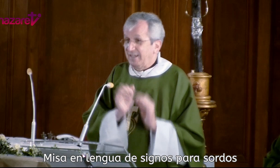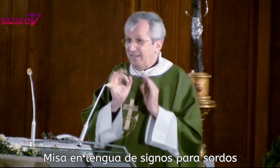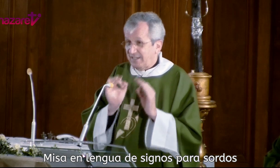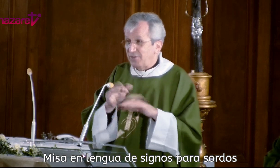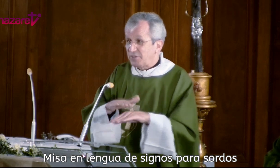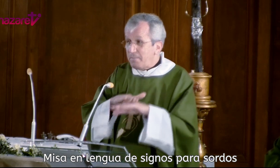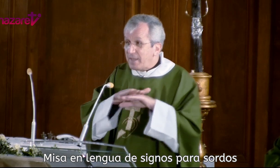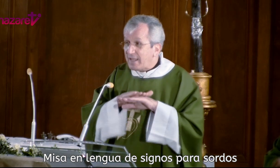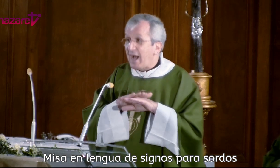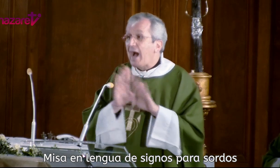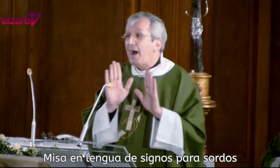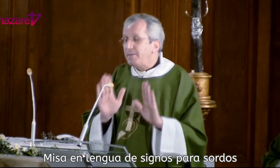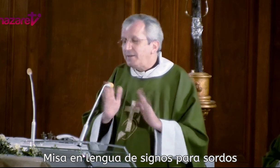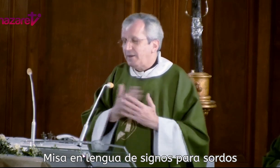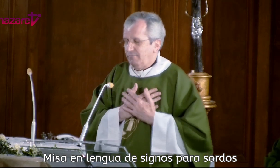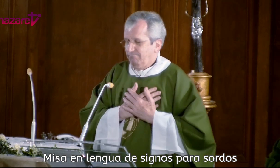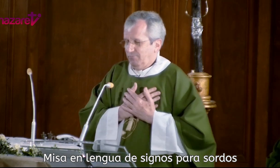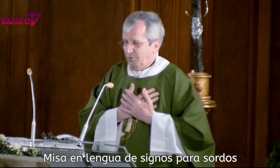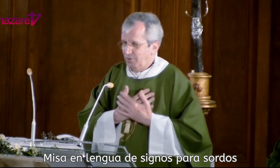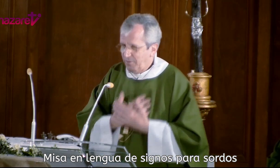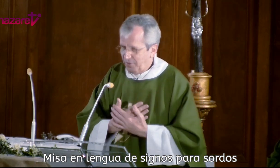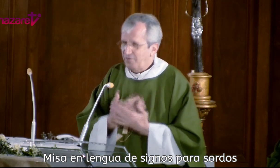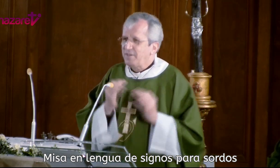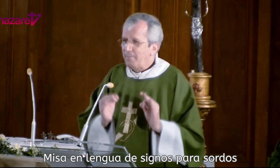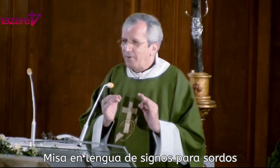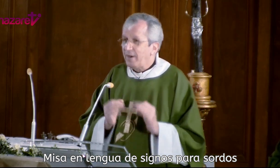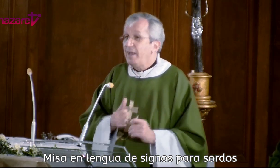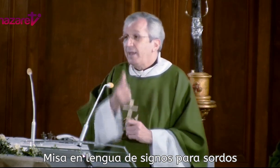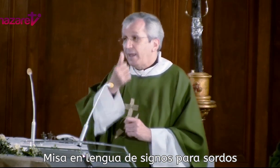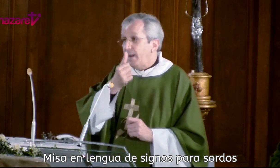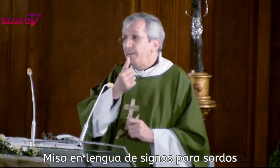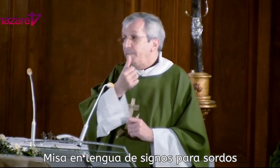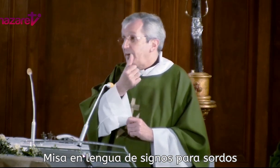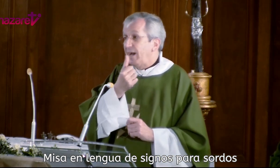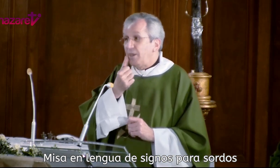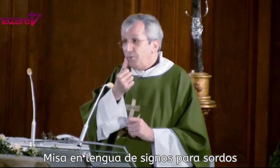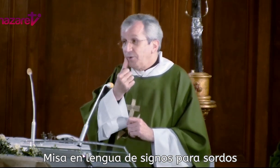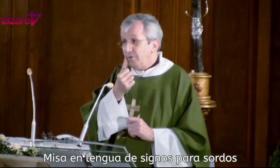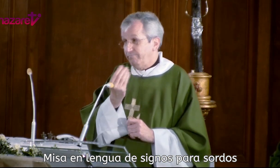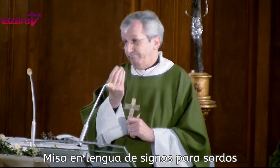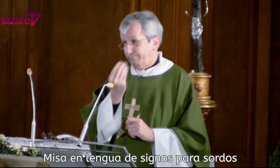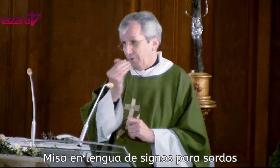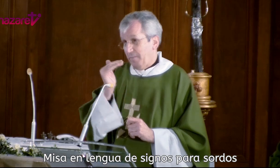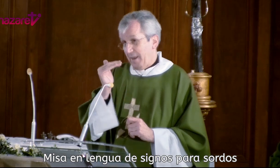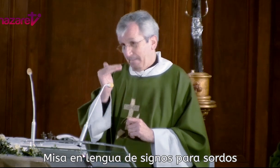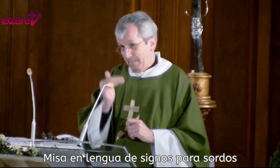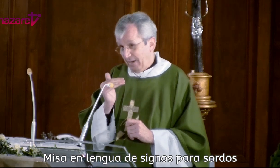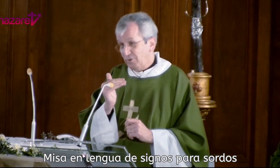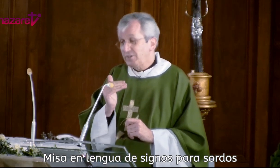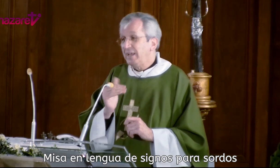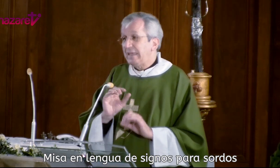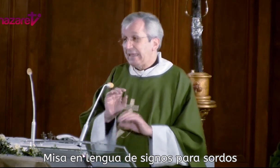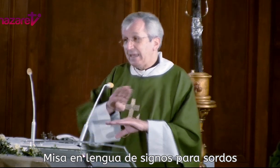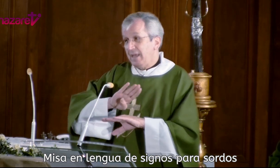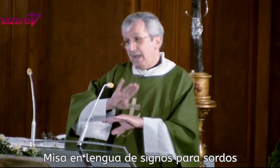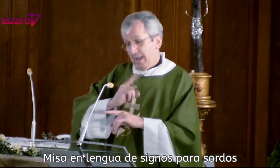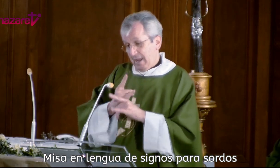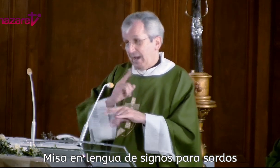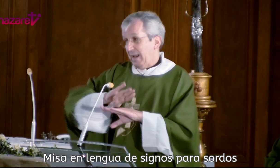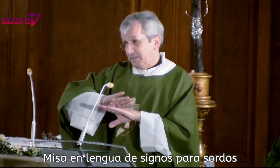se nos invita a vivir con devoción y amor el ayuno de comer menos y la